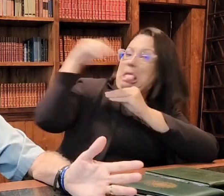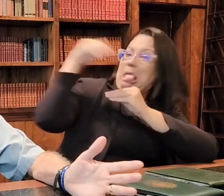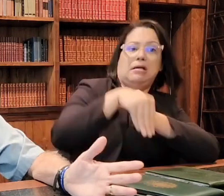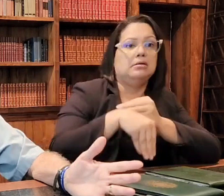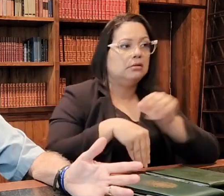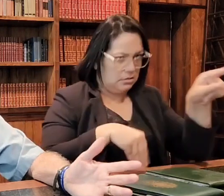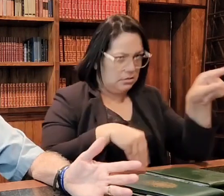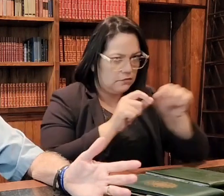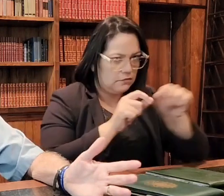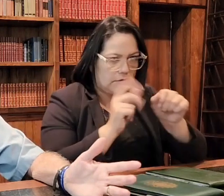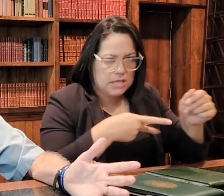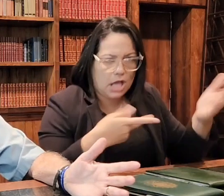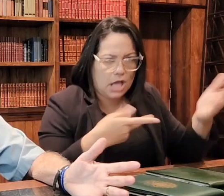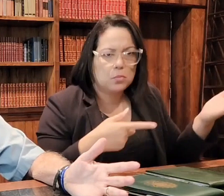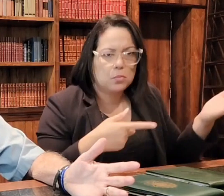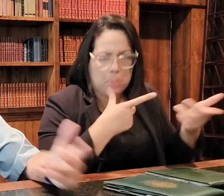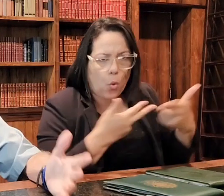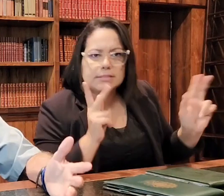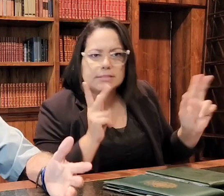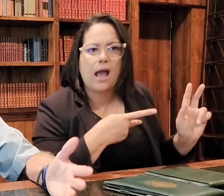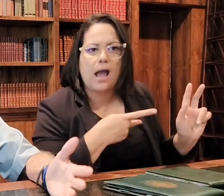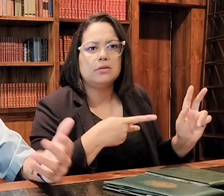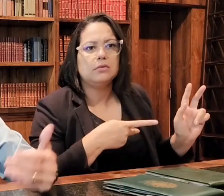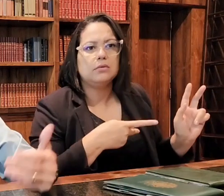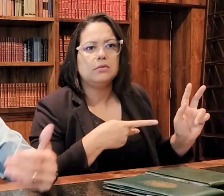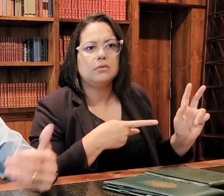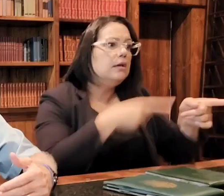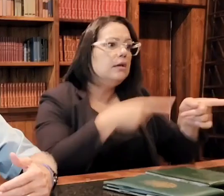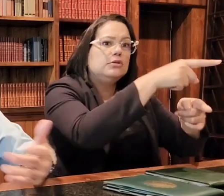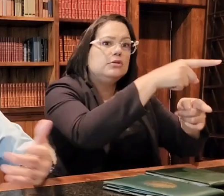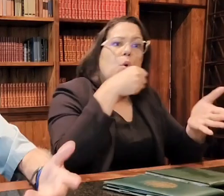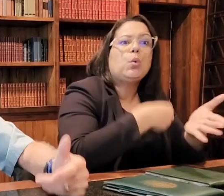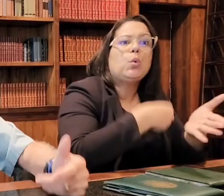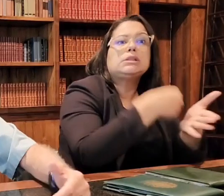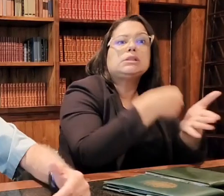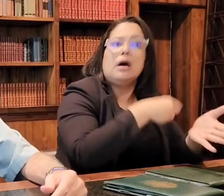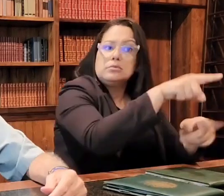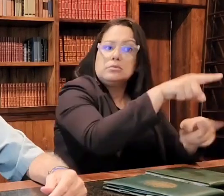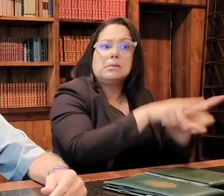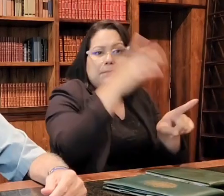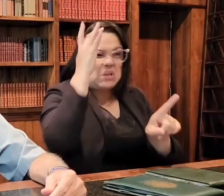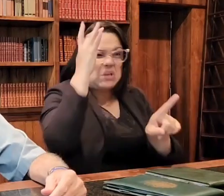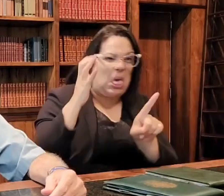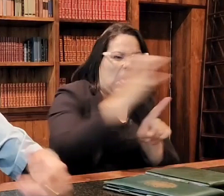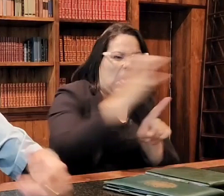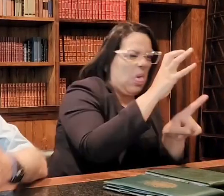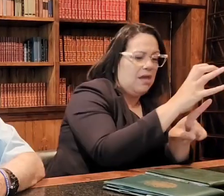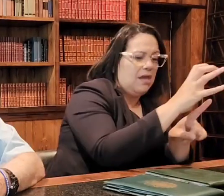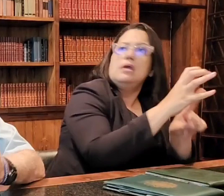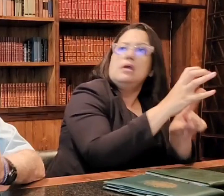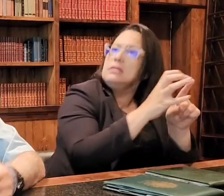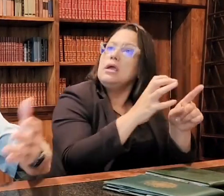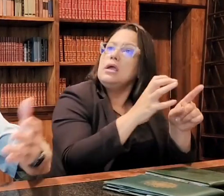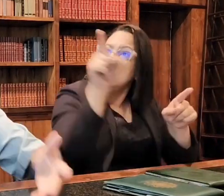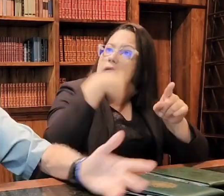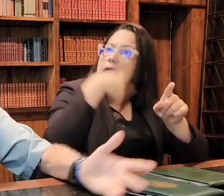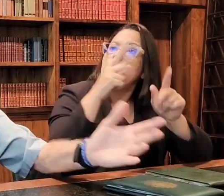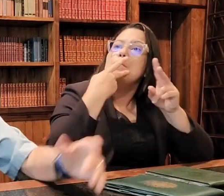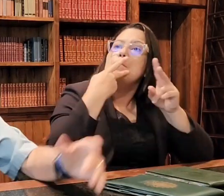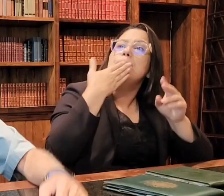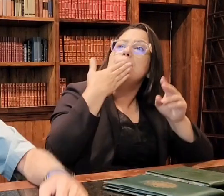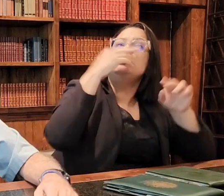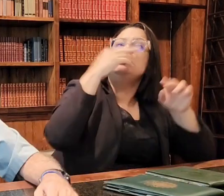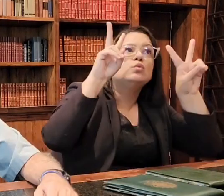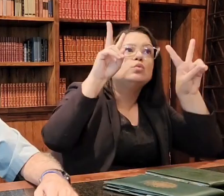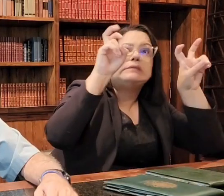nisso? Estão lutando até por aqueles que os oprimem. Estão lutando até pela imprensa